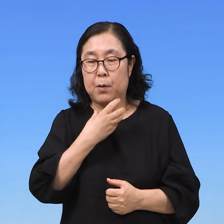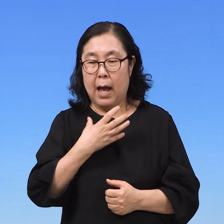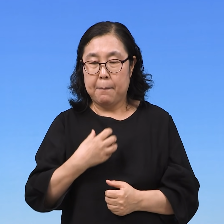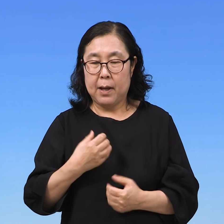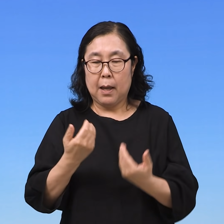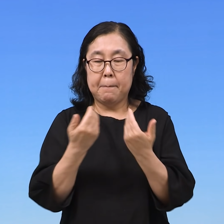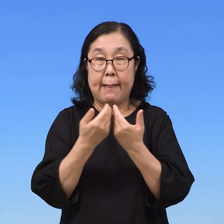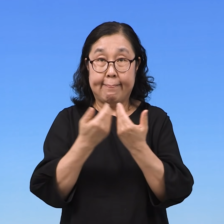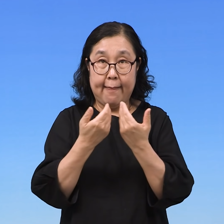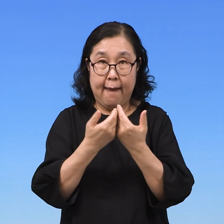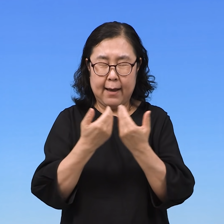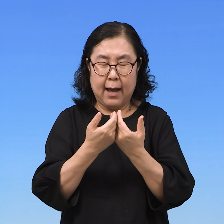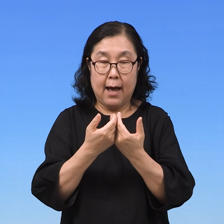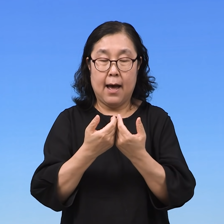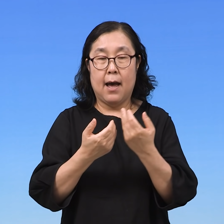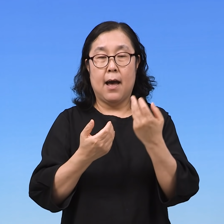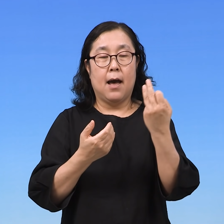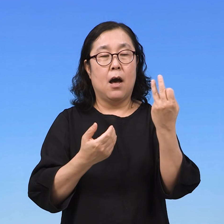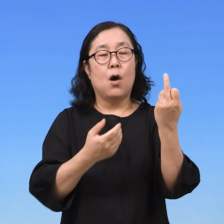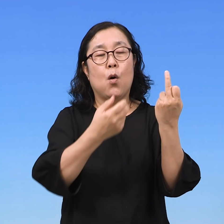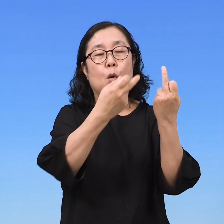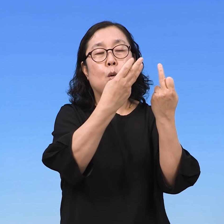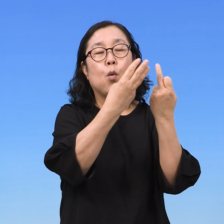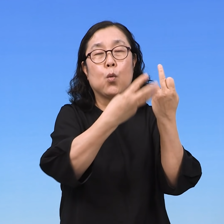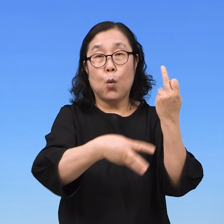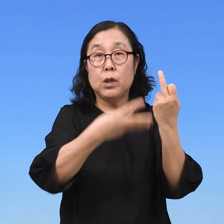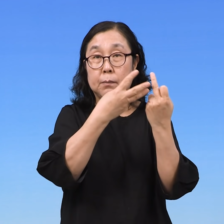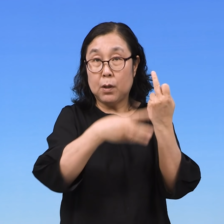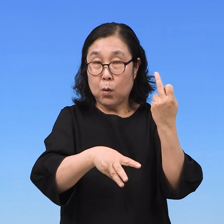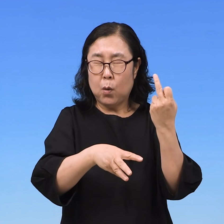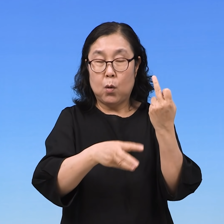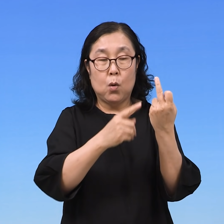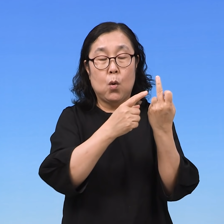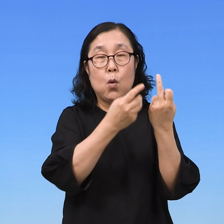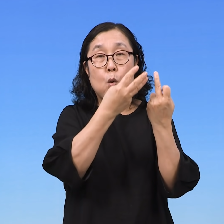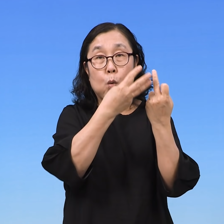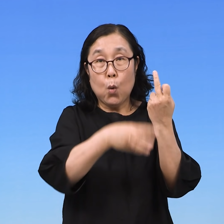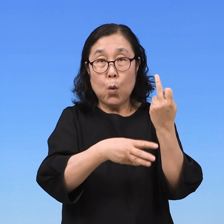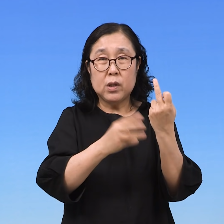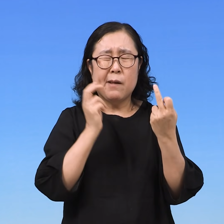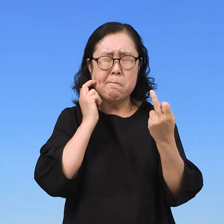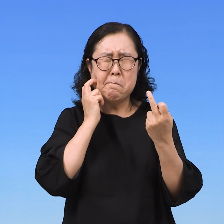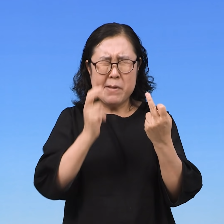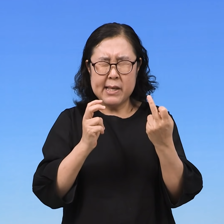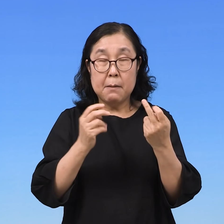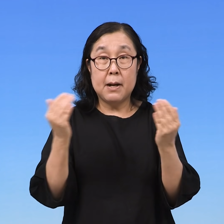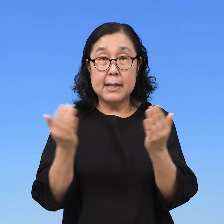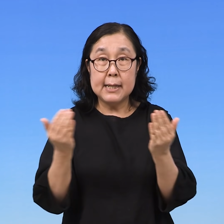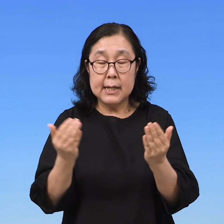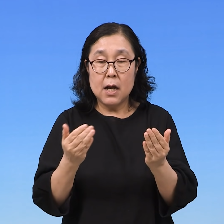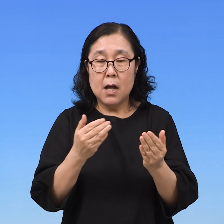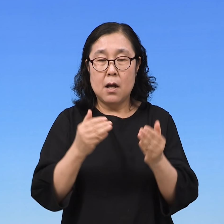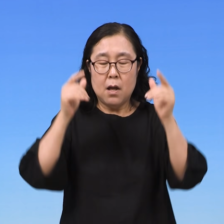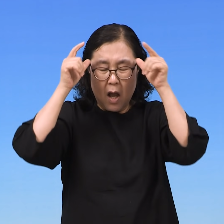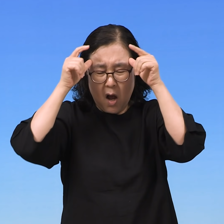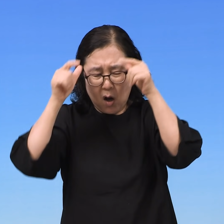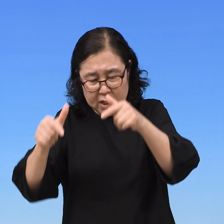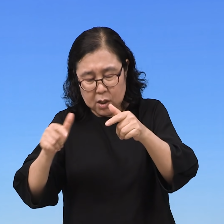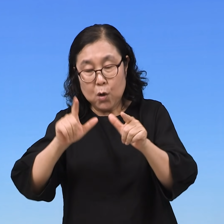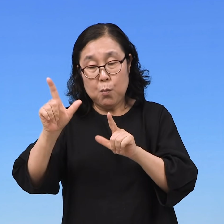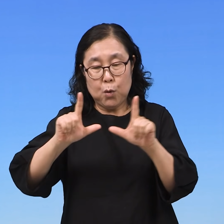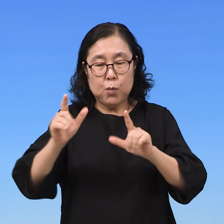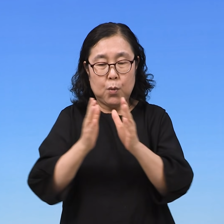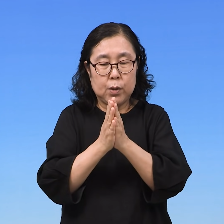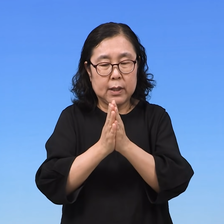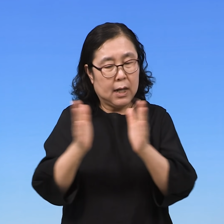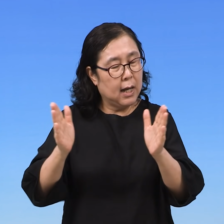너무나 아브라함과 대조되는 인물이 롯이에요. 롯의 비극은요, 그가 미숙한 모습으로